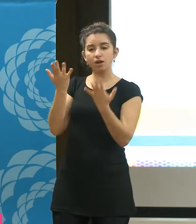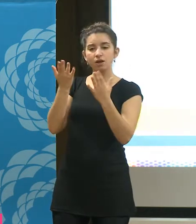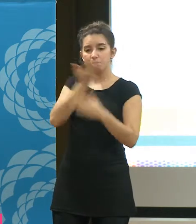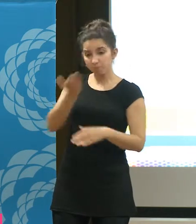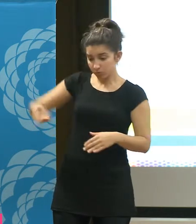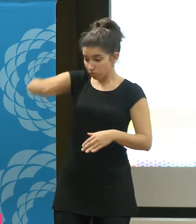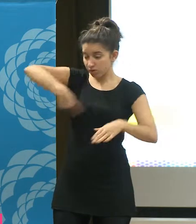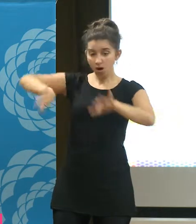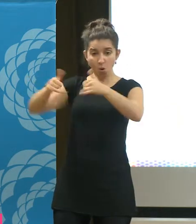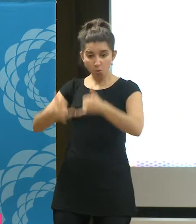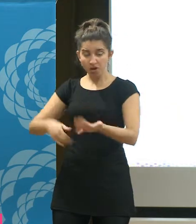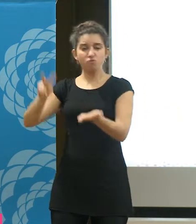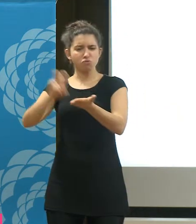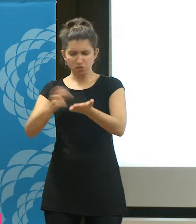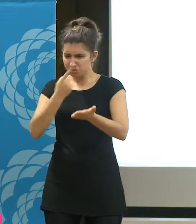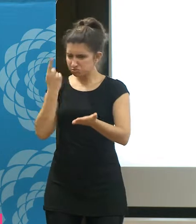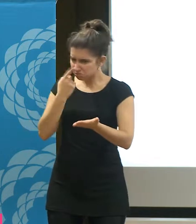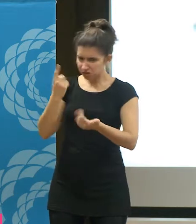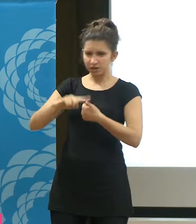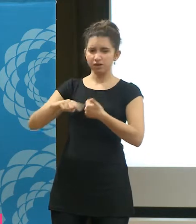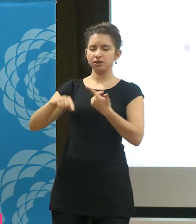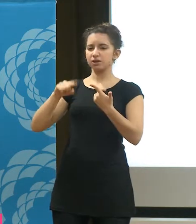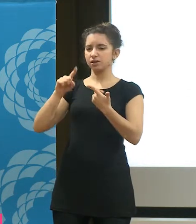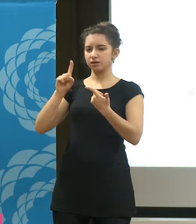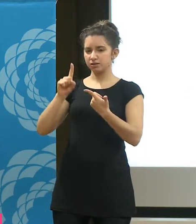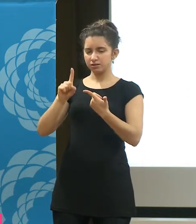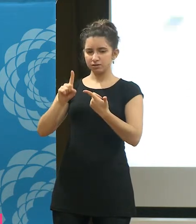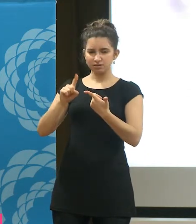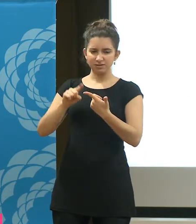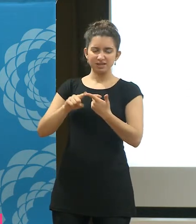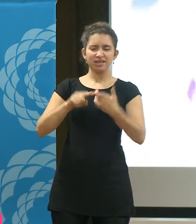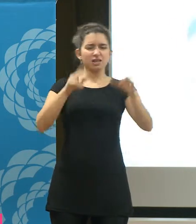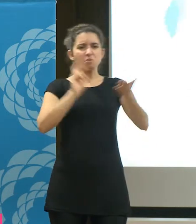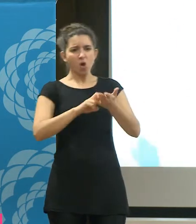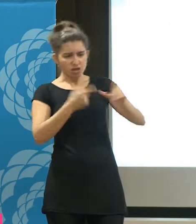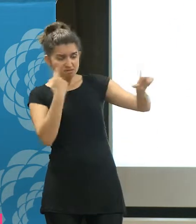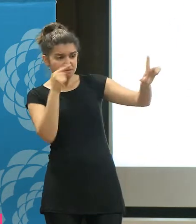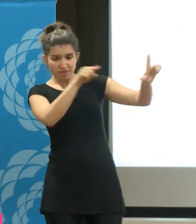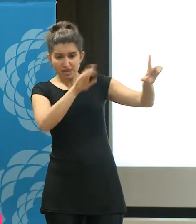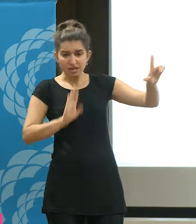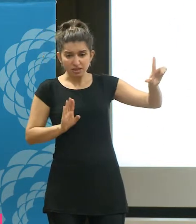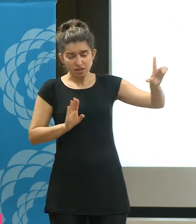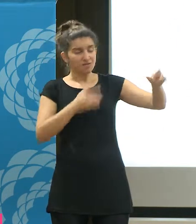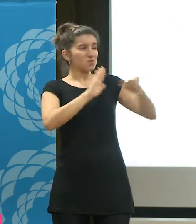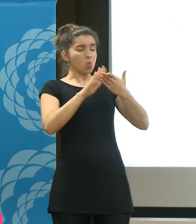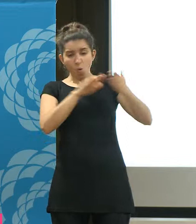les interesan las noticias e informarse, aunque ese género no sea actualmente el más consumido y preferido.